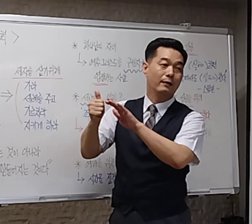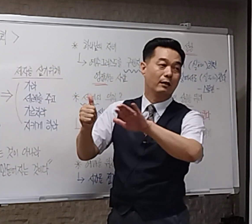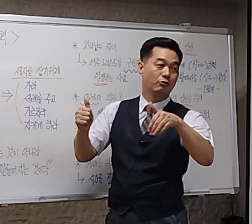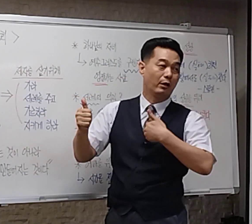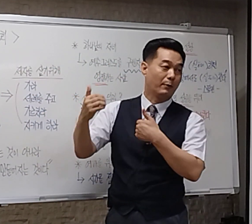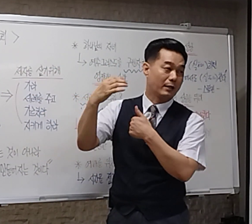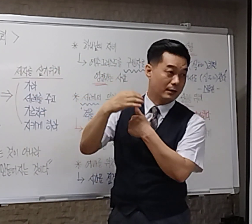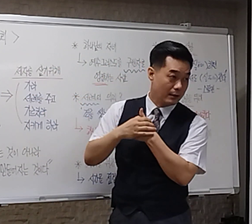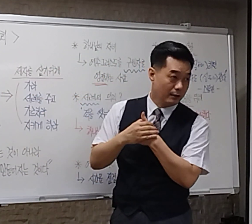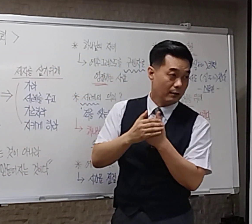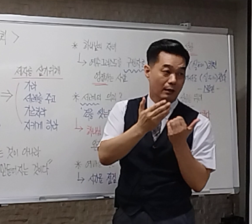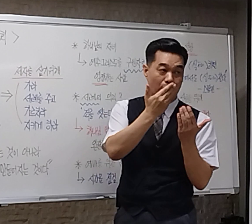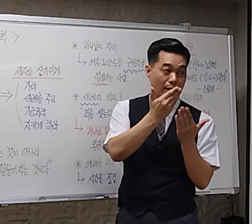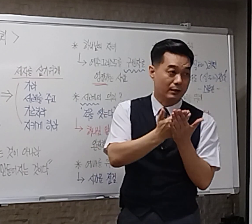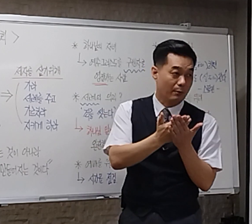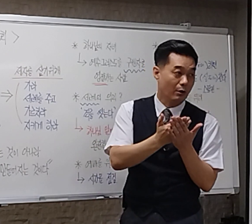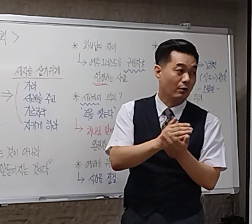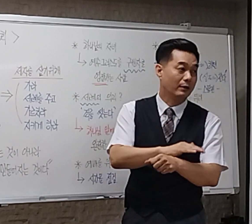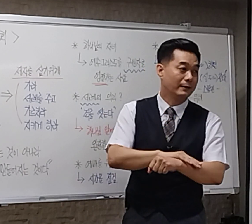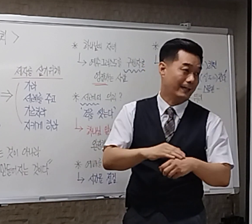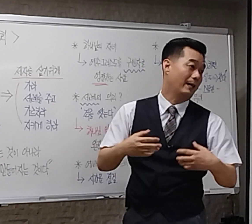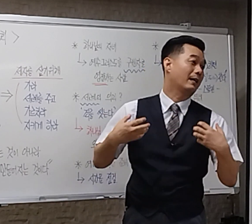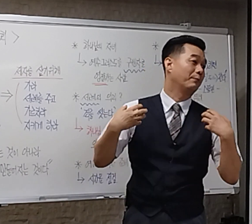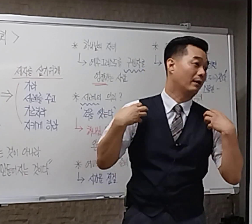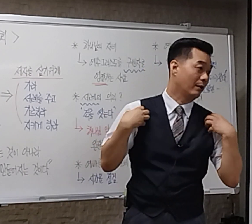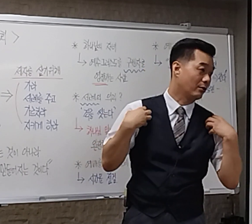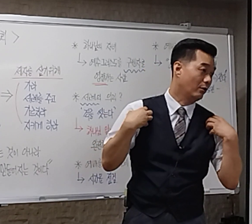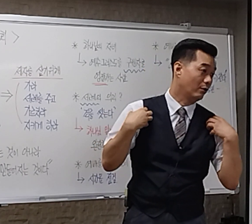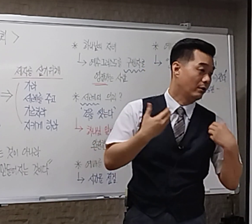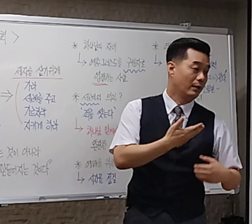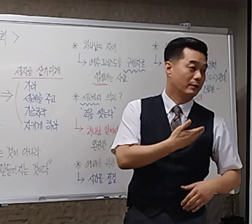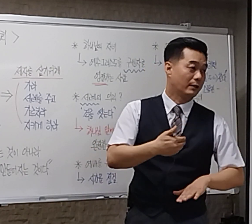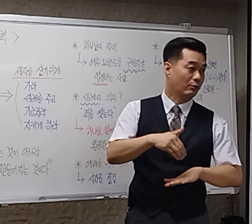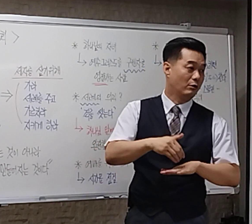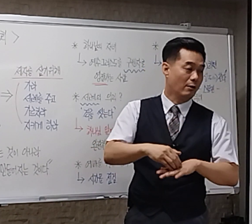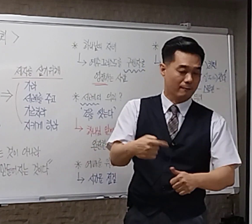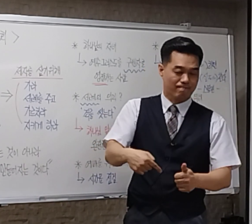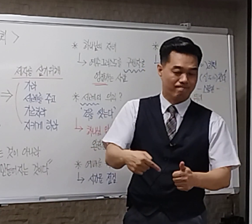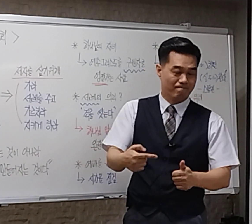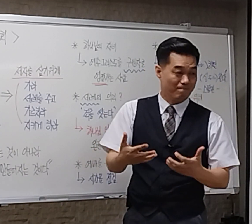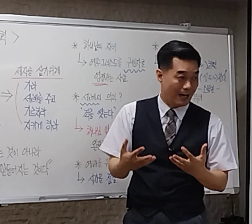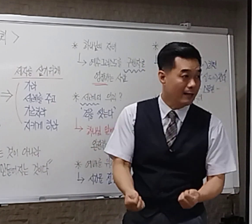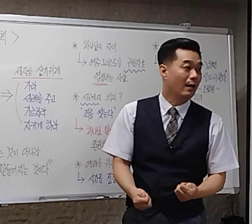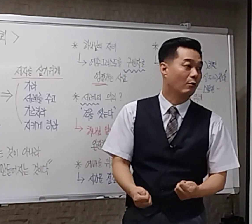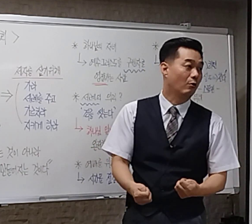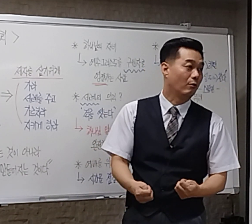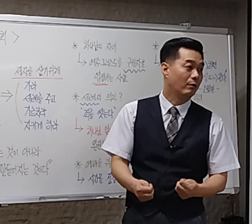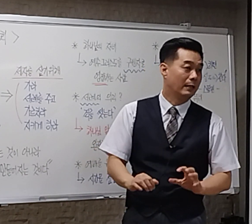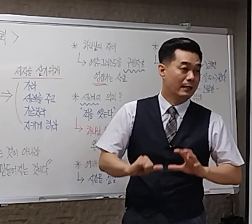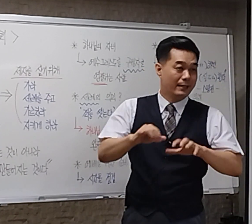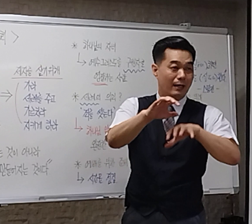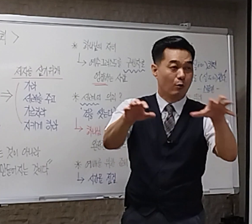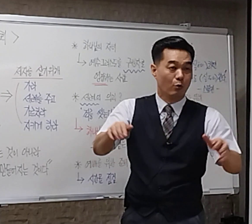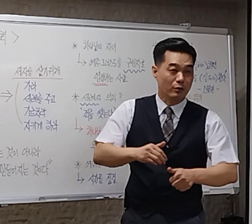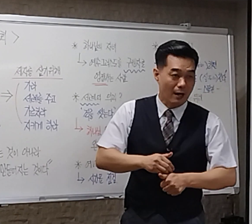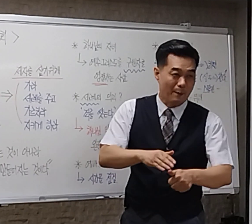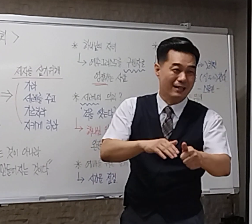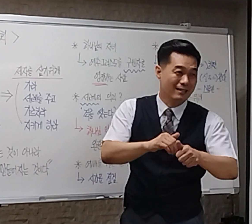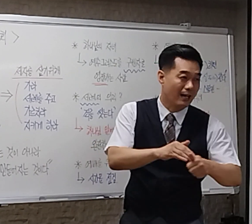하나님께서 우리에게 맡기신 이 귀한 사명 잘 감당해서 제자 훈련 많이 하고 세계 곳곳에 많은